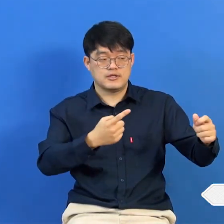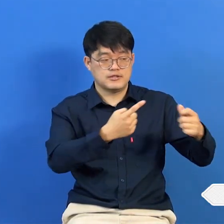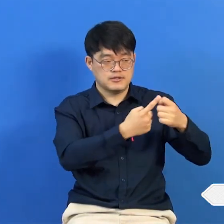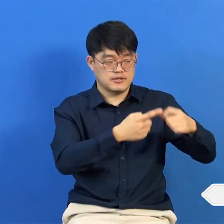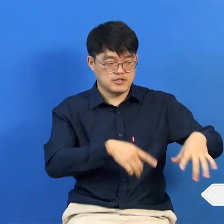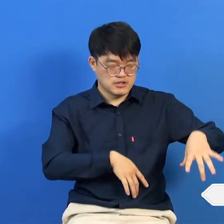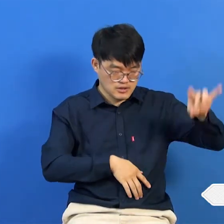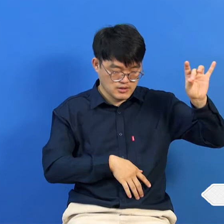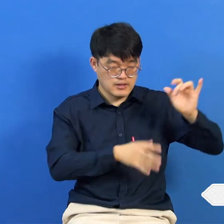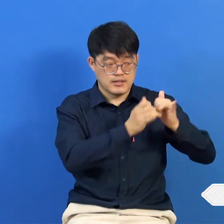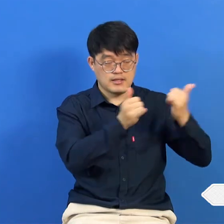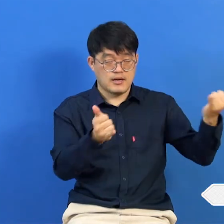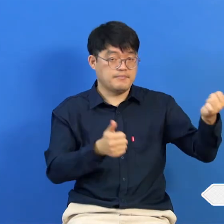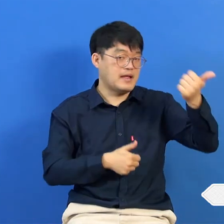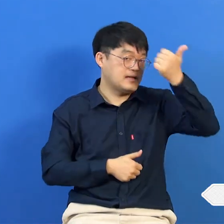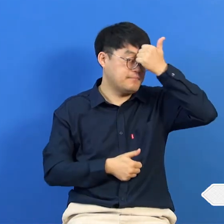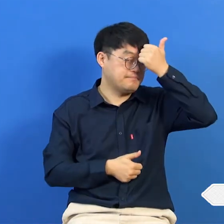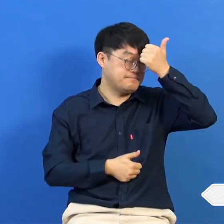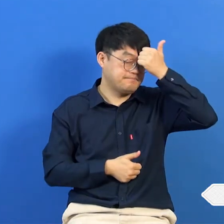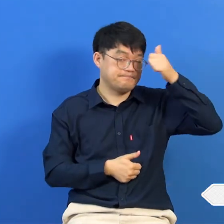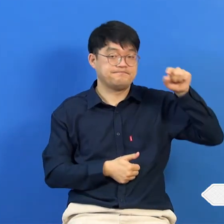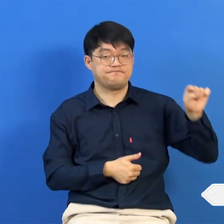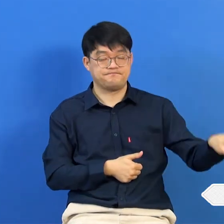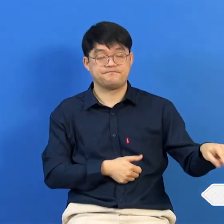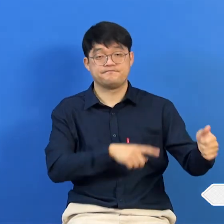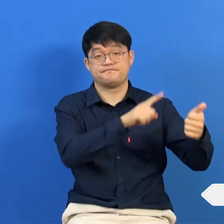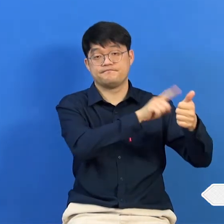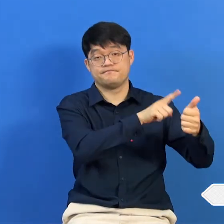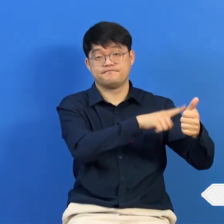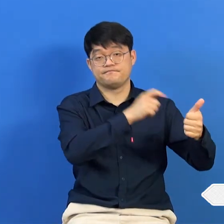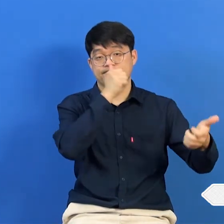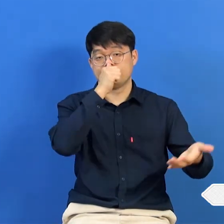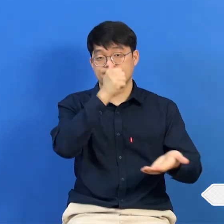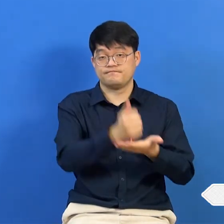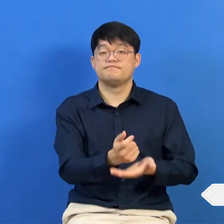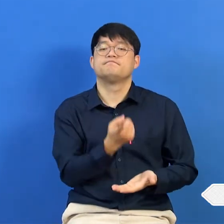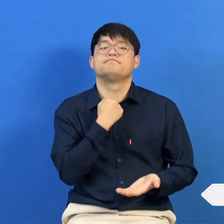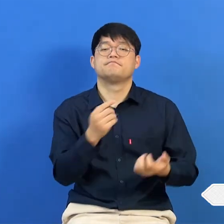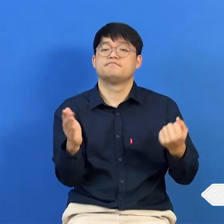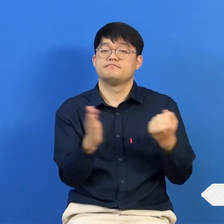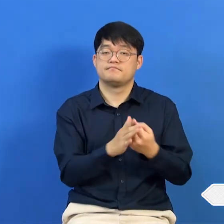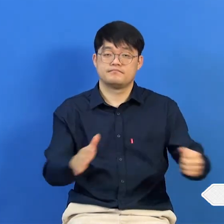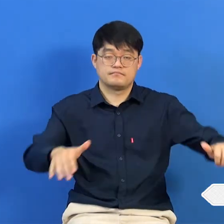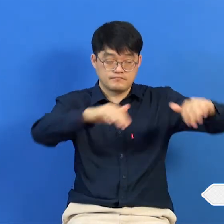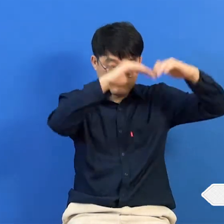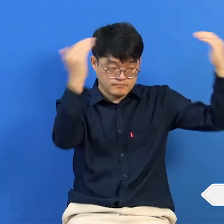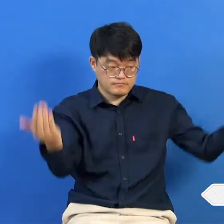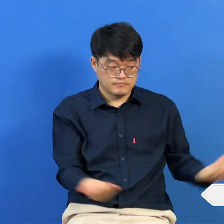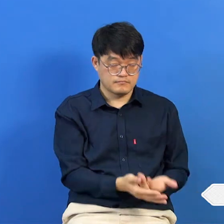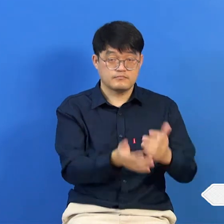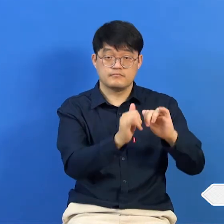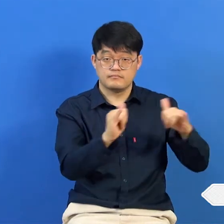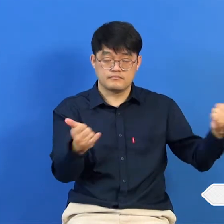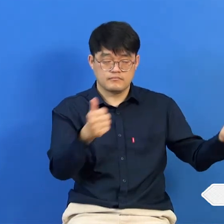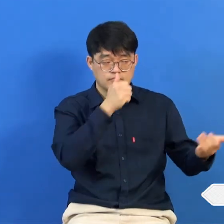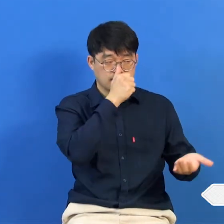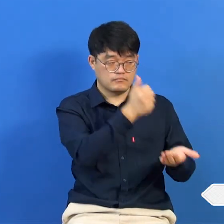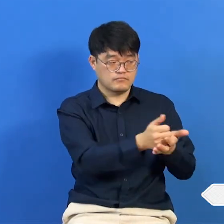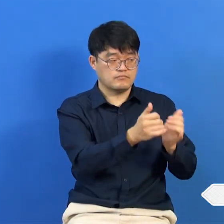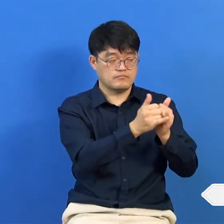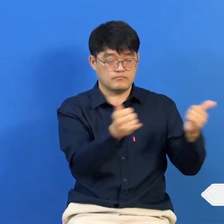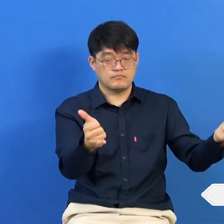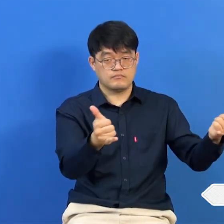사람 아담이지요. 아담이 범죄함으로 말미암아 모든 인류가 죄인이